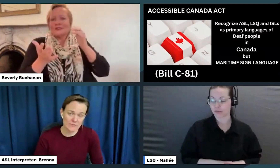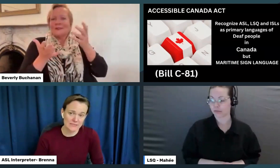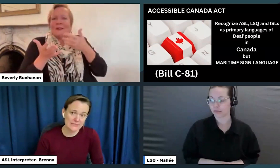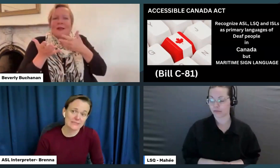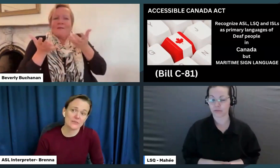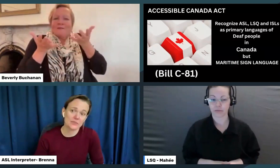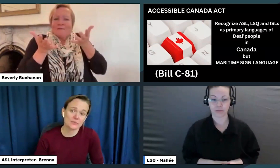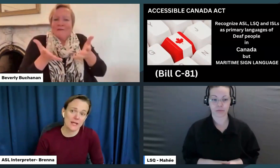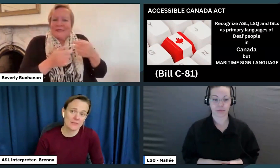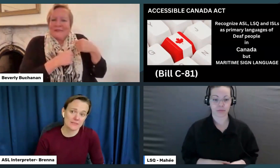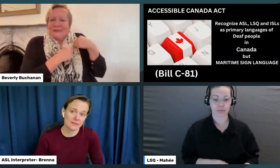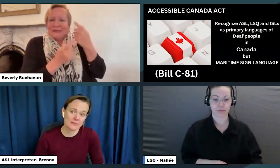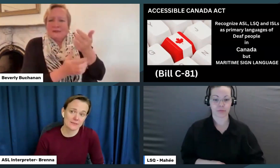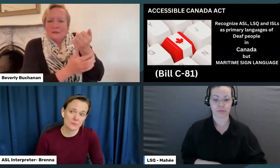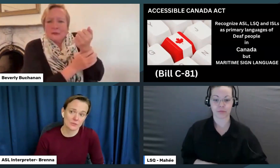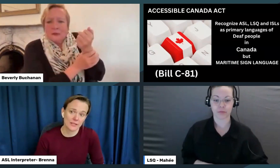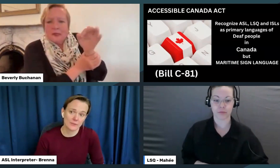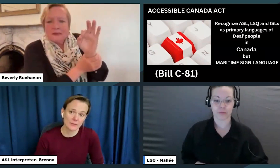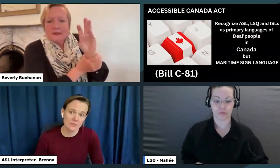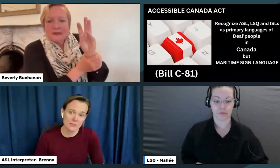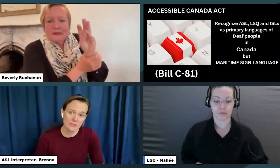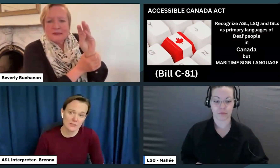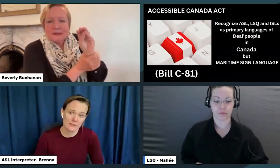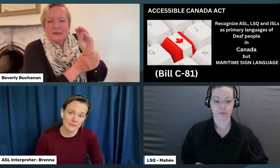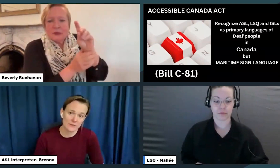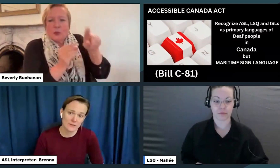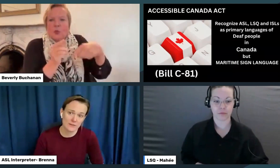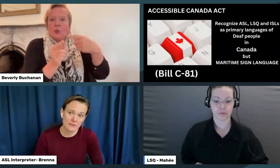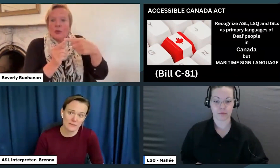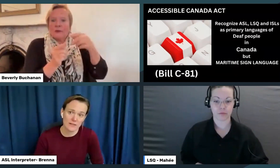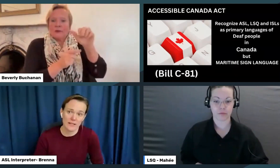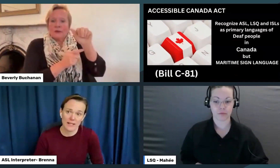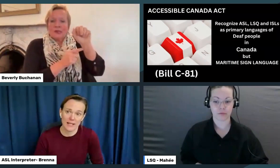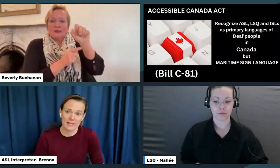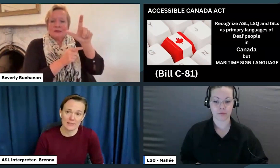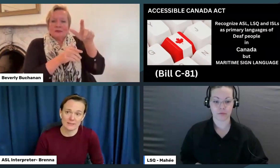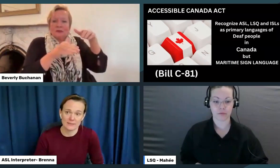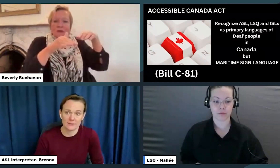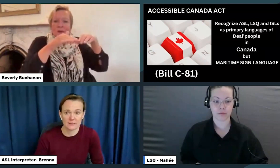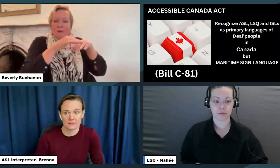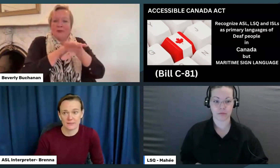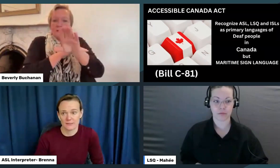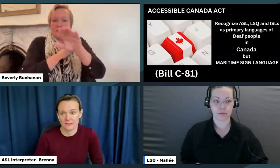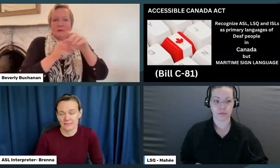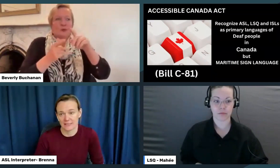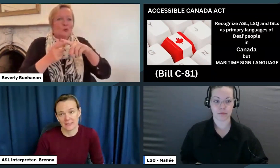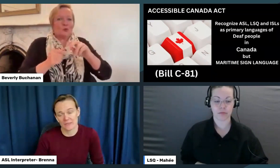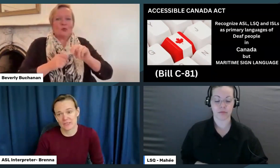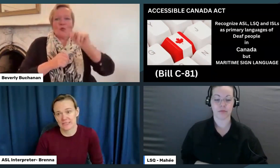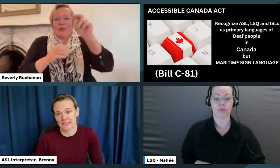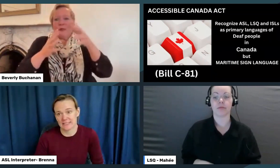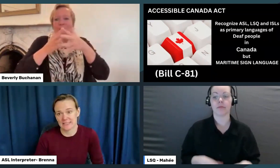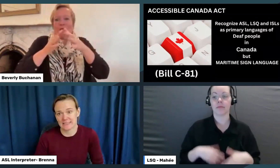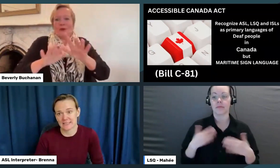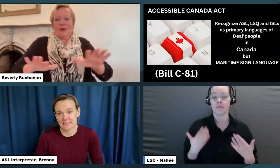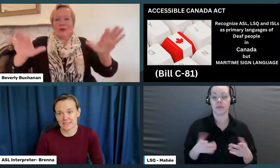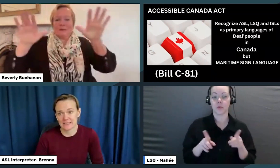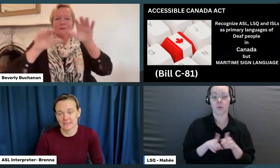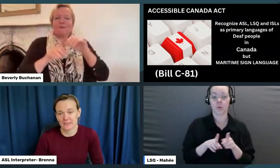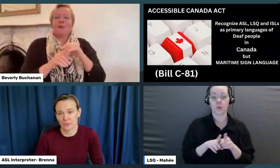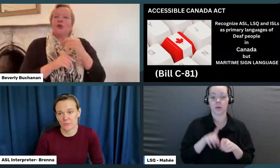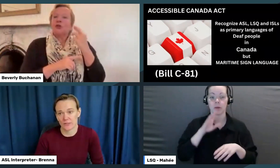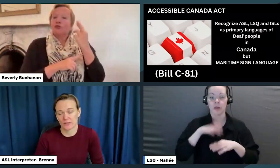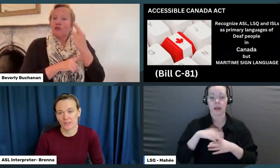les provinces atlantiques utilisent toujours MSL comme une langue de signes. Et depuis les